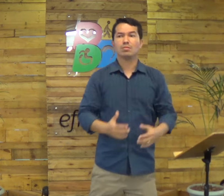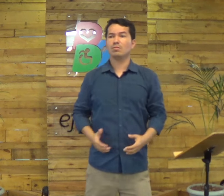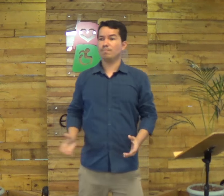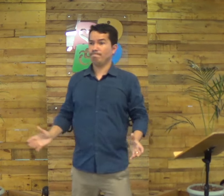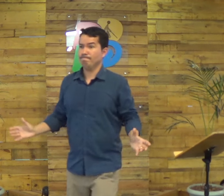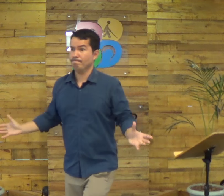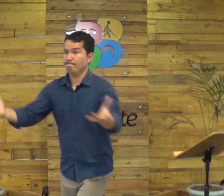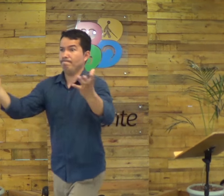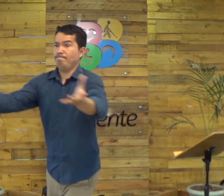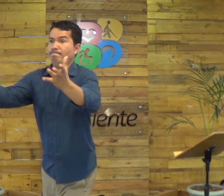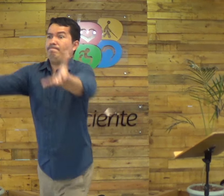elas,